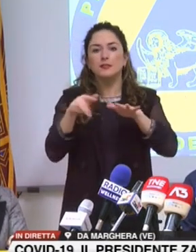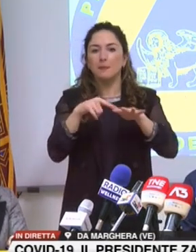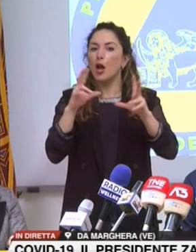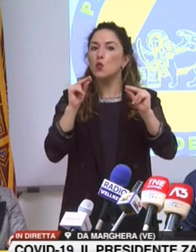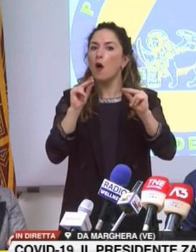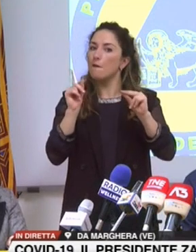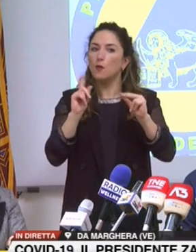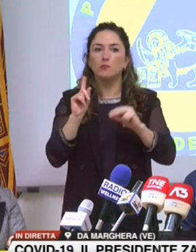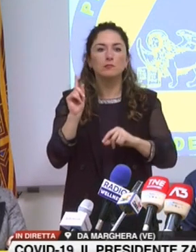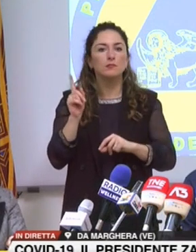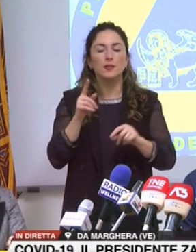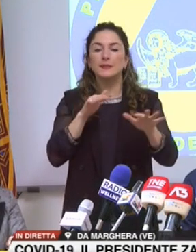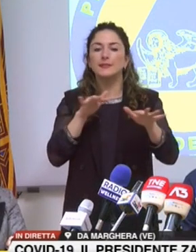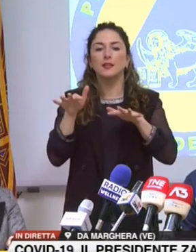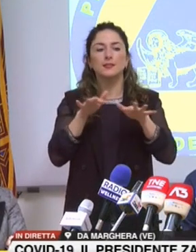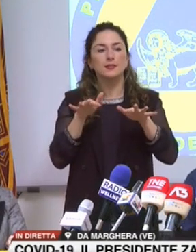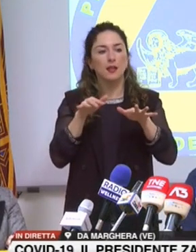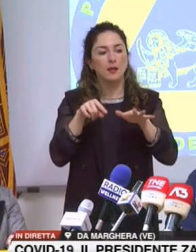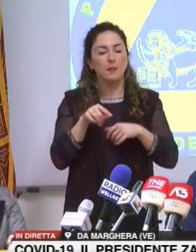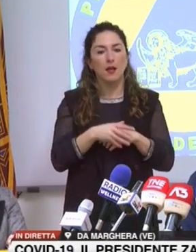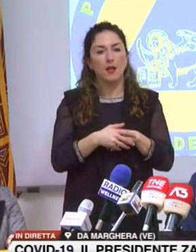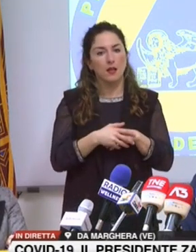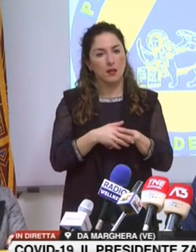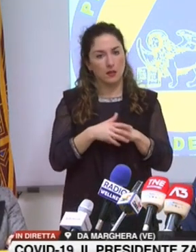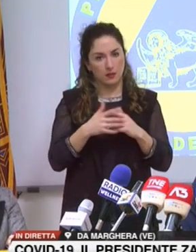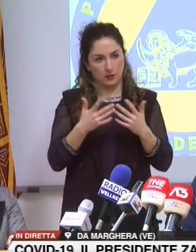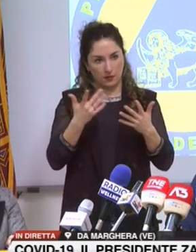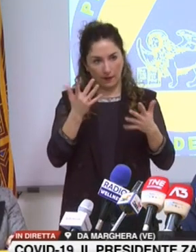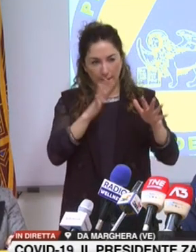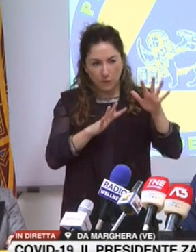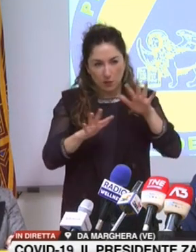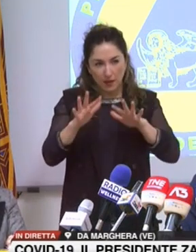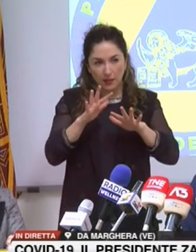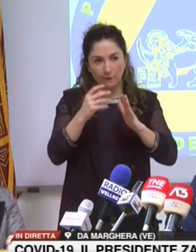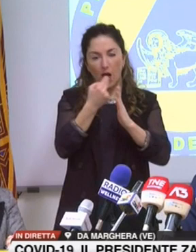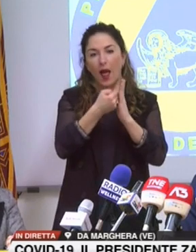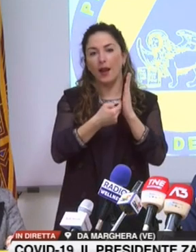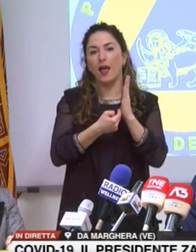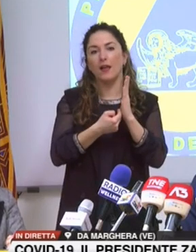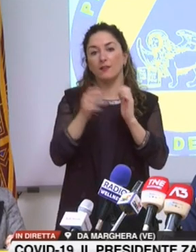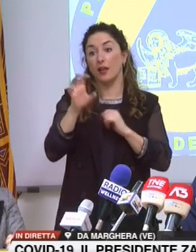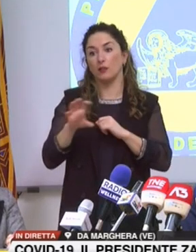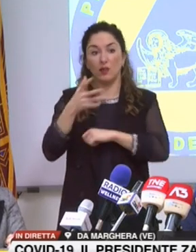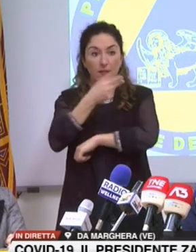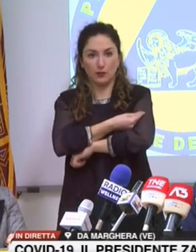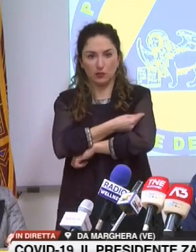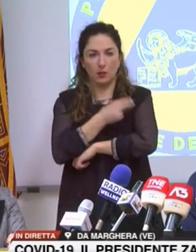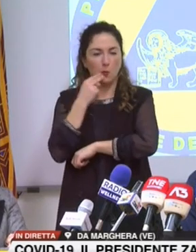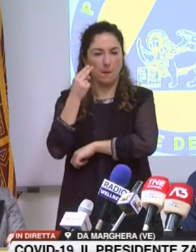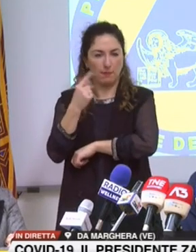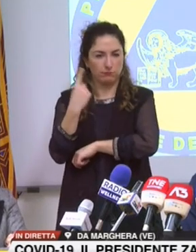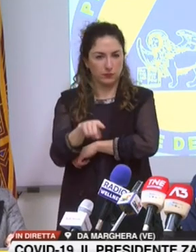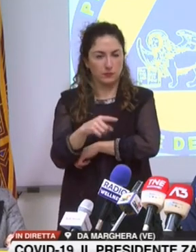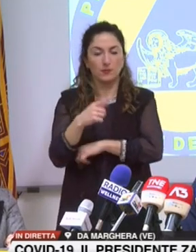nuovo, nel senso che il sistema è un sistema informativo anagrafe vaccinale regionale. Questo è il nome, che è un